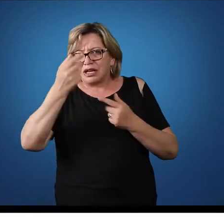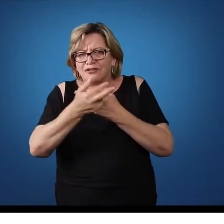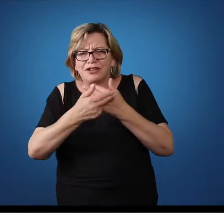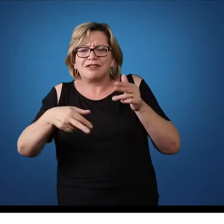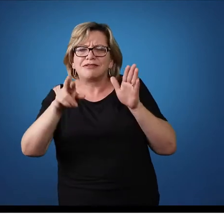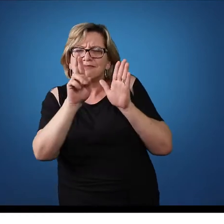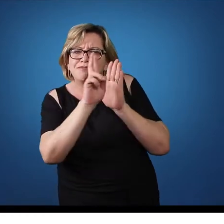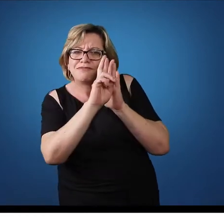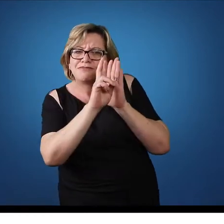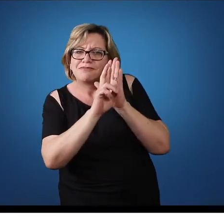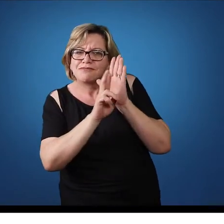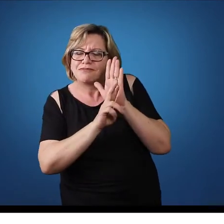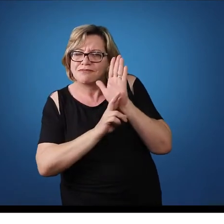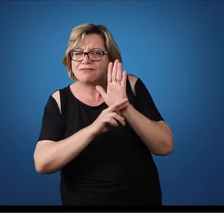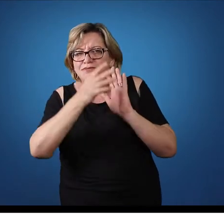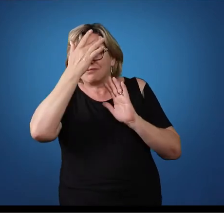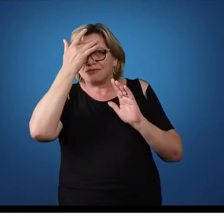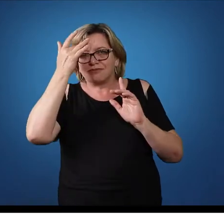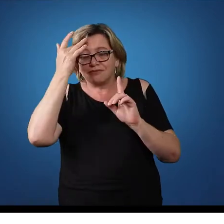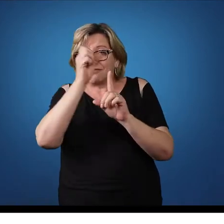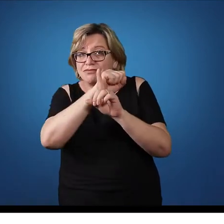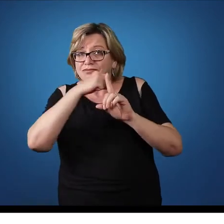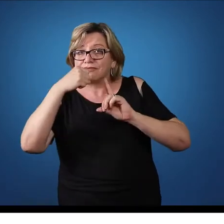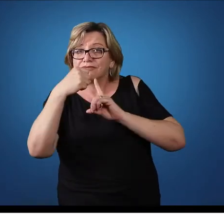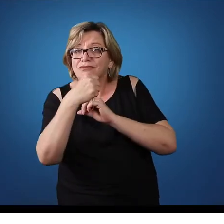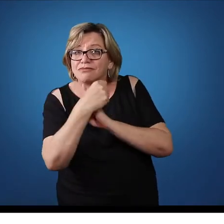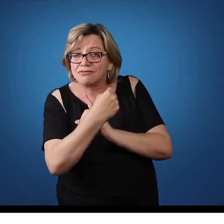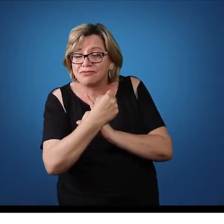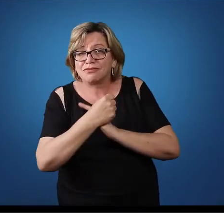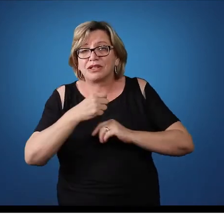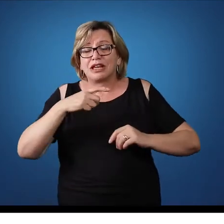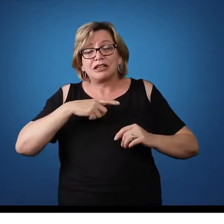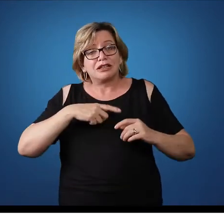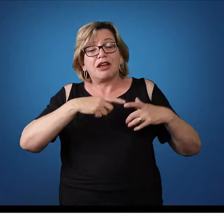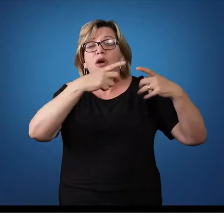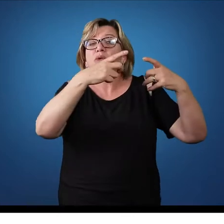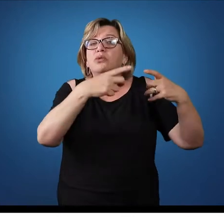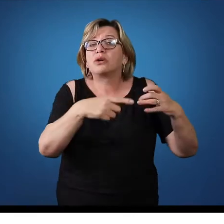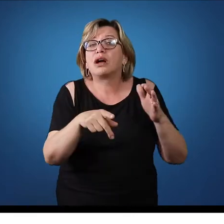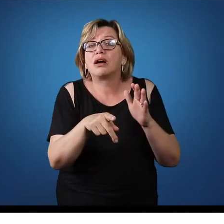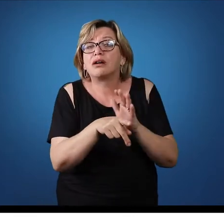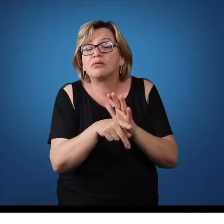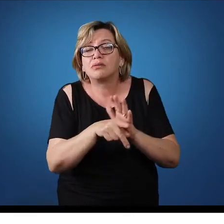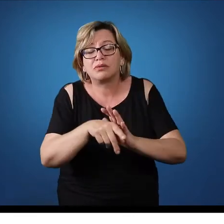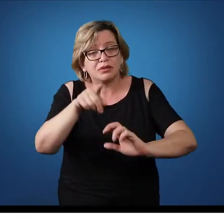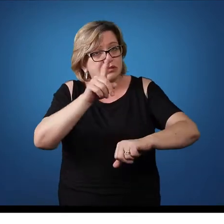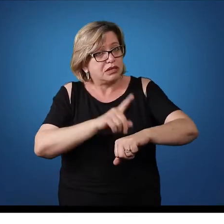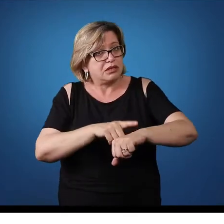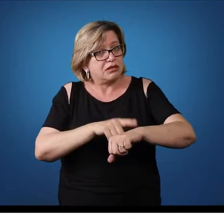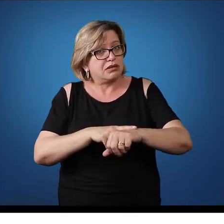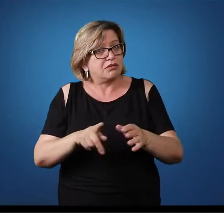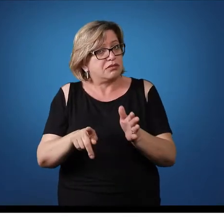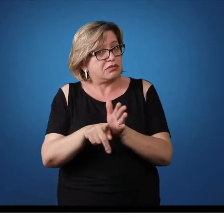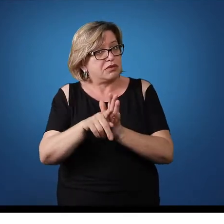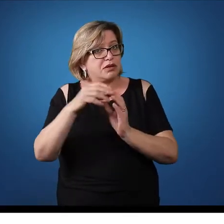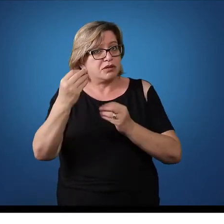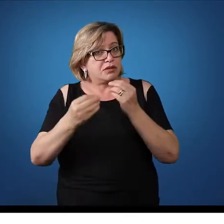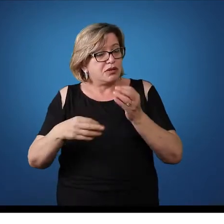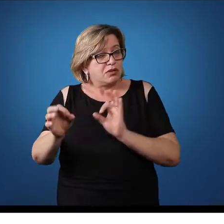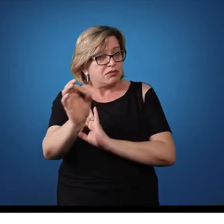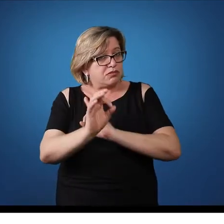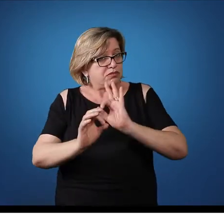de normas que são adotadas por uma certa sociedade localizada no tempo e no espaço e que regem a sua